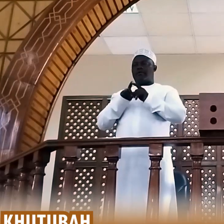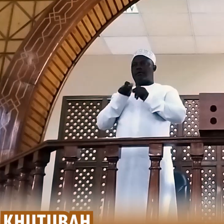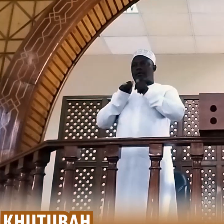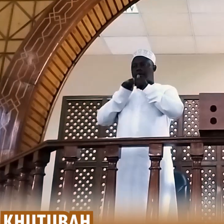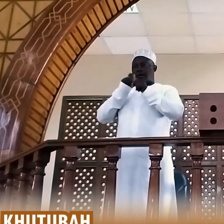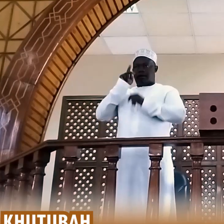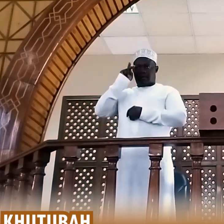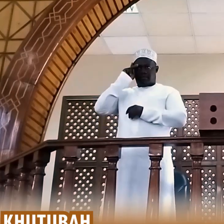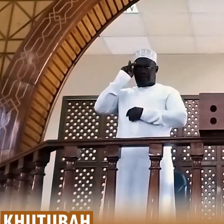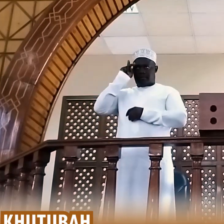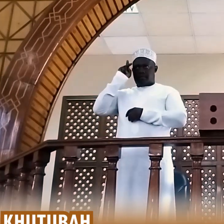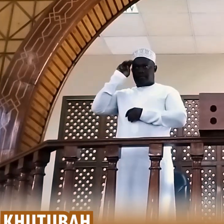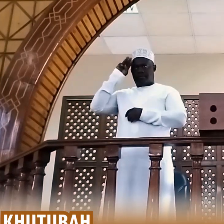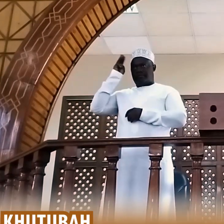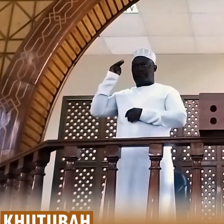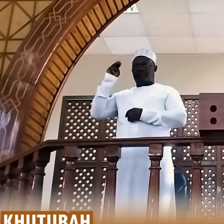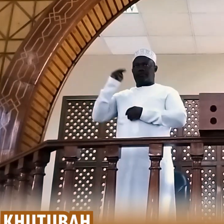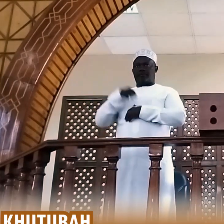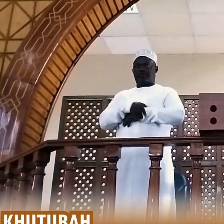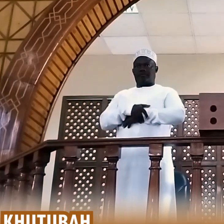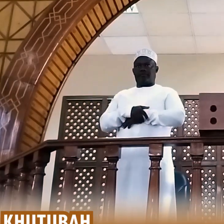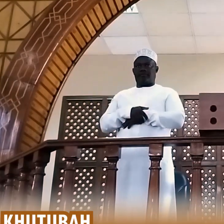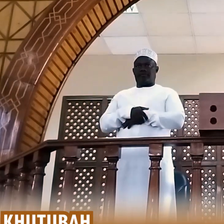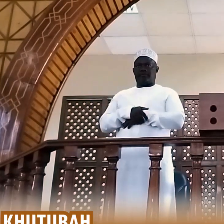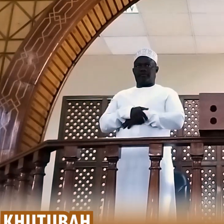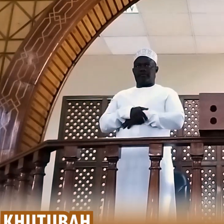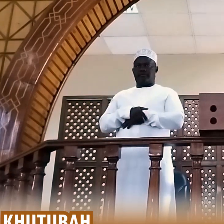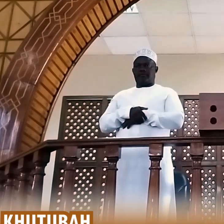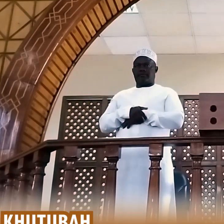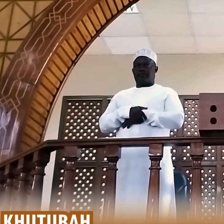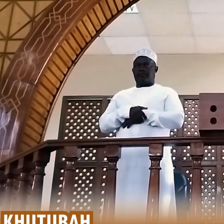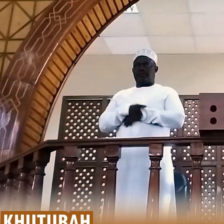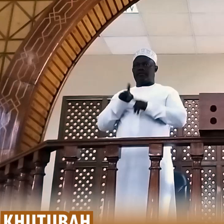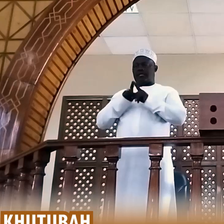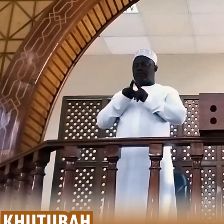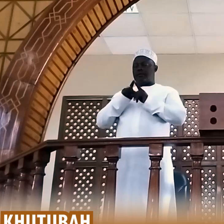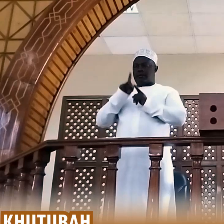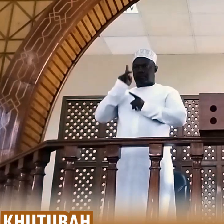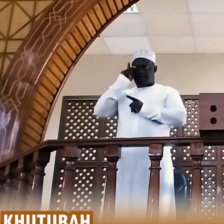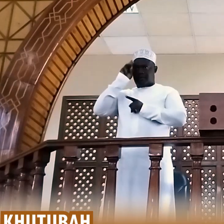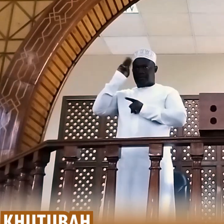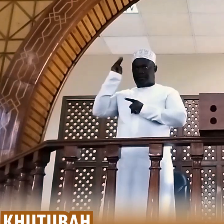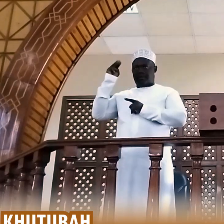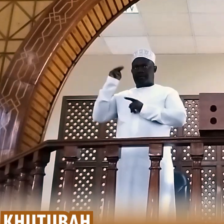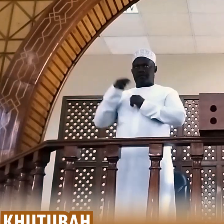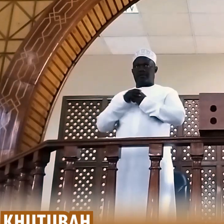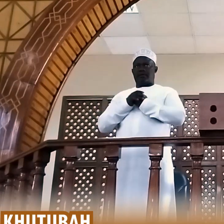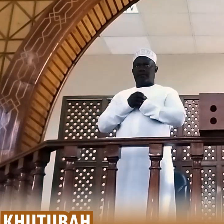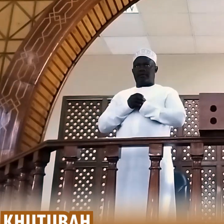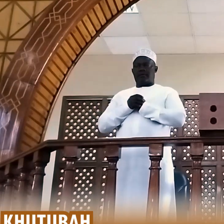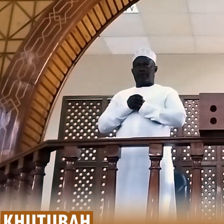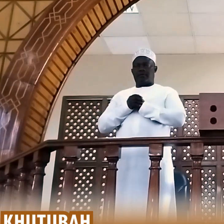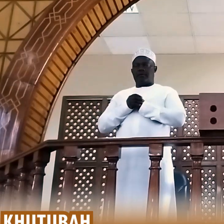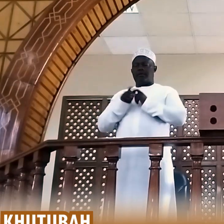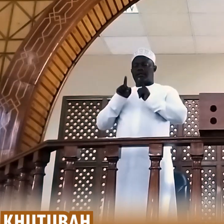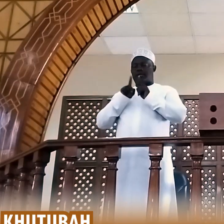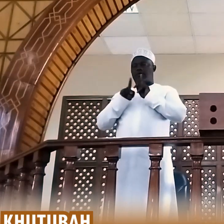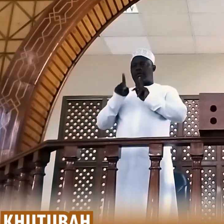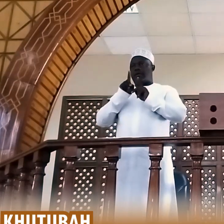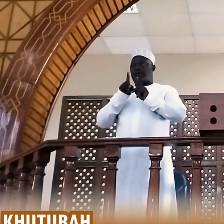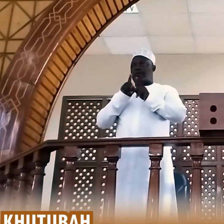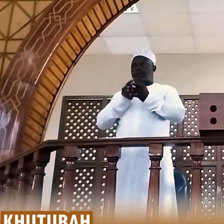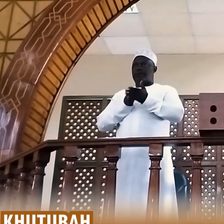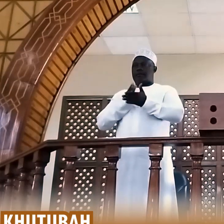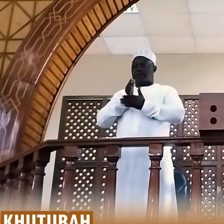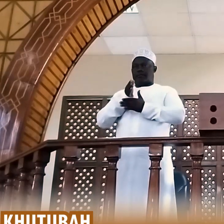وأشهد أن محمدًا عبده ورسوله صلى الله عليه وعلى